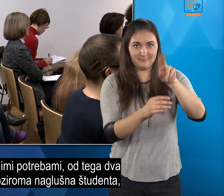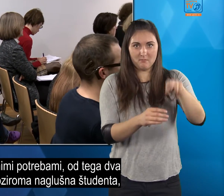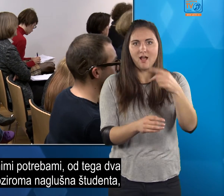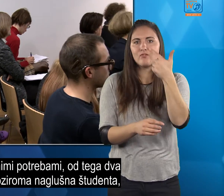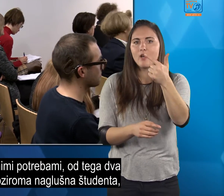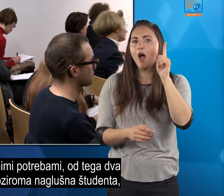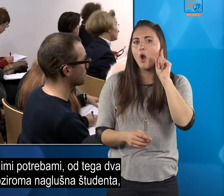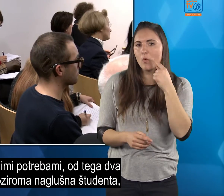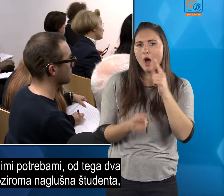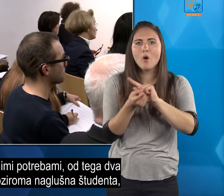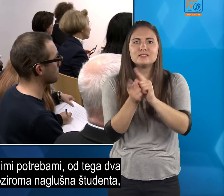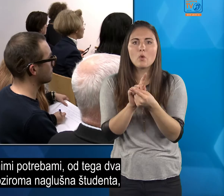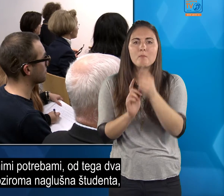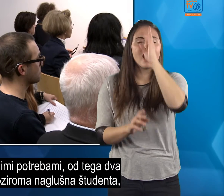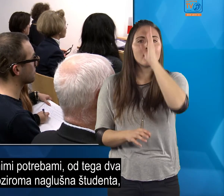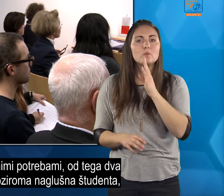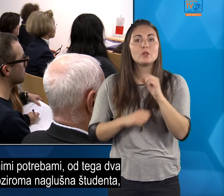ki ne uporabljata tolmača.